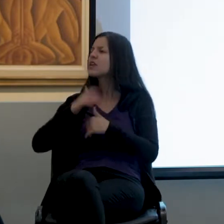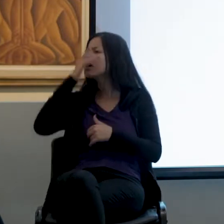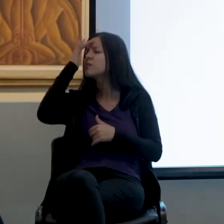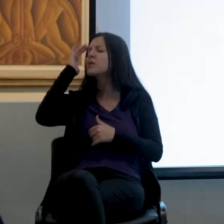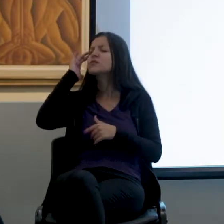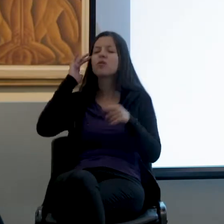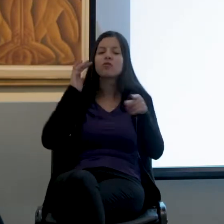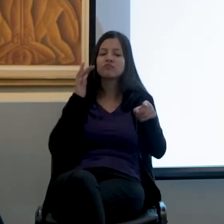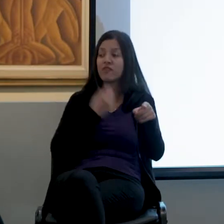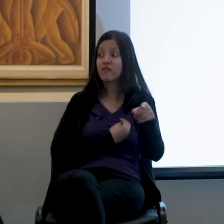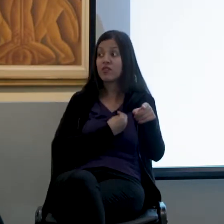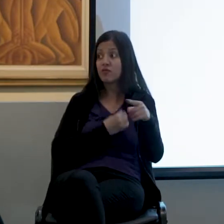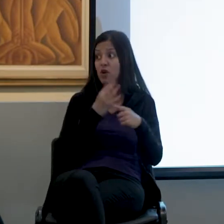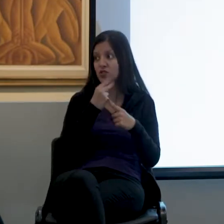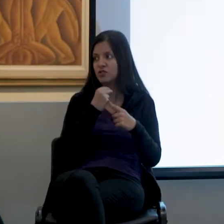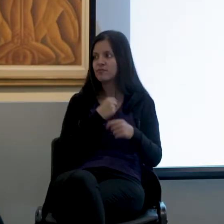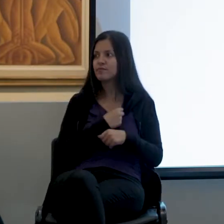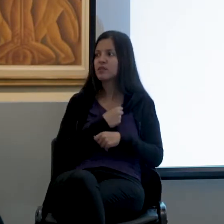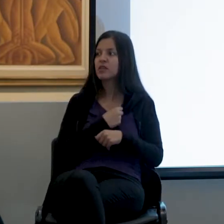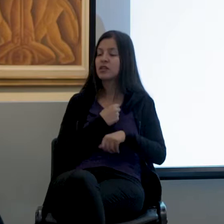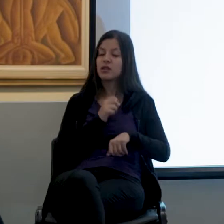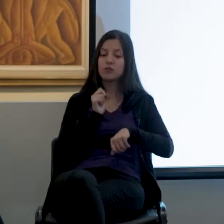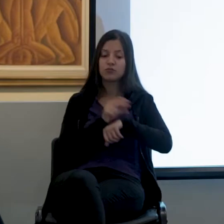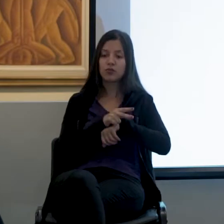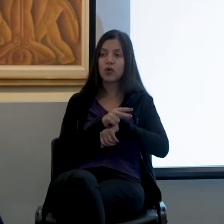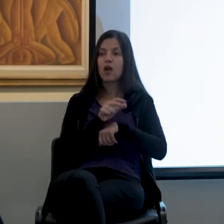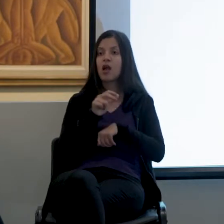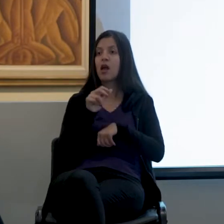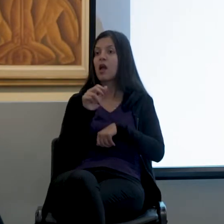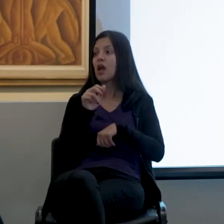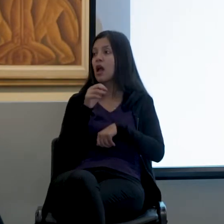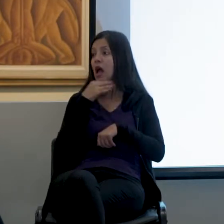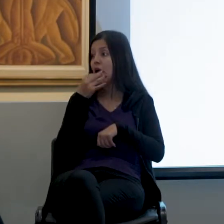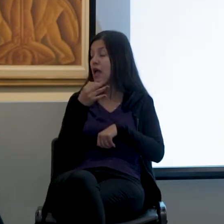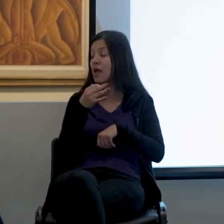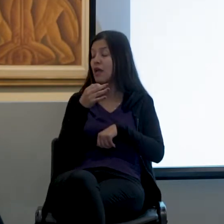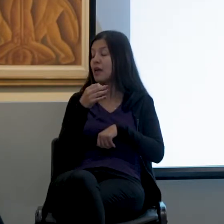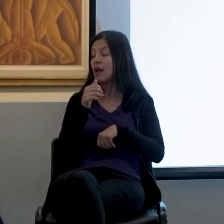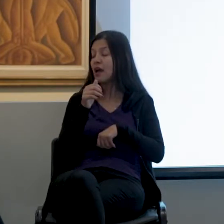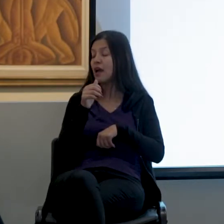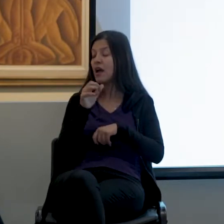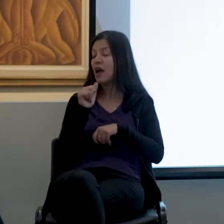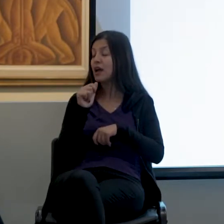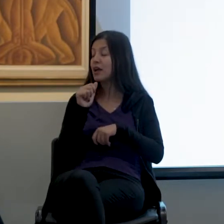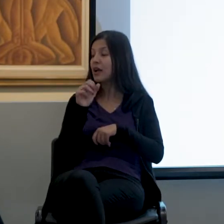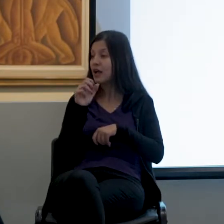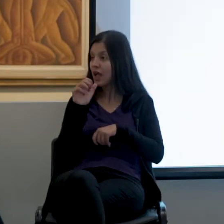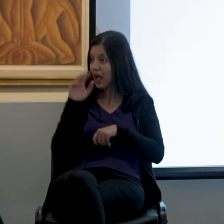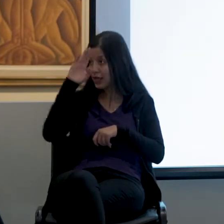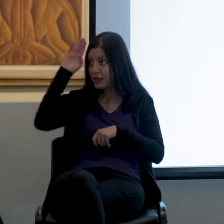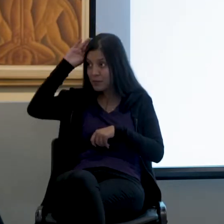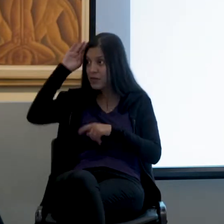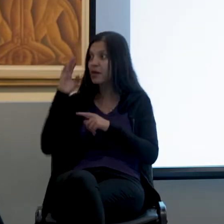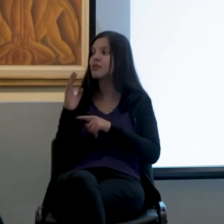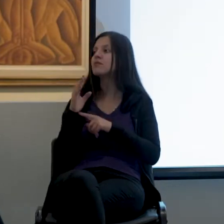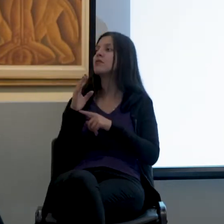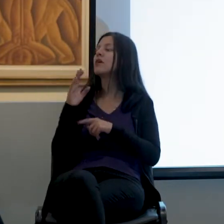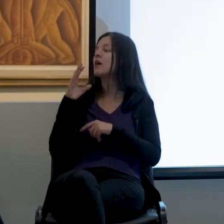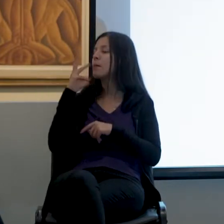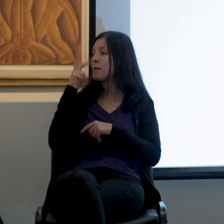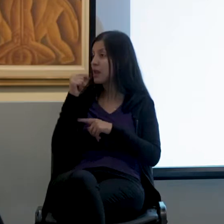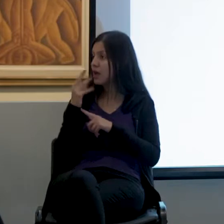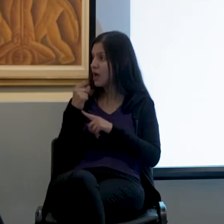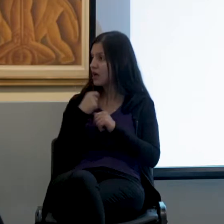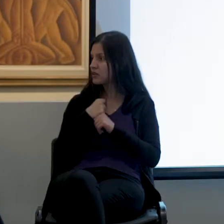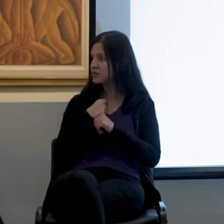academia? Como é que faz? É o crítico. Essa grande invenção do século